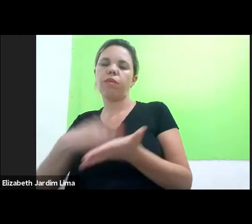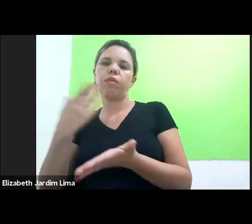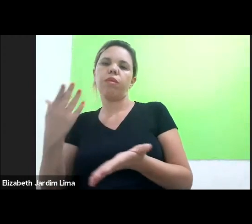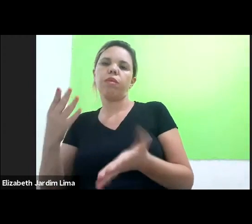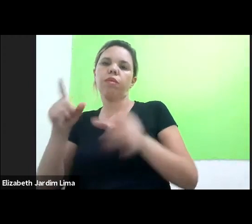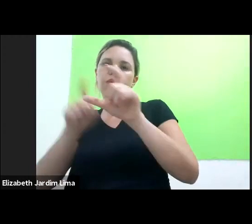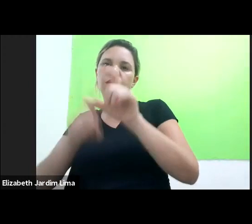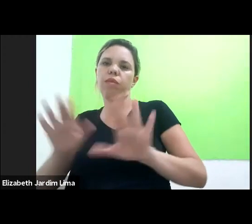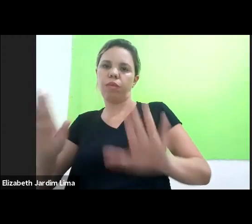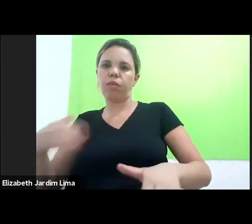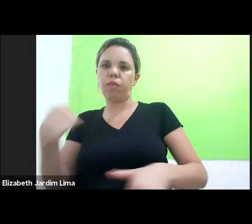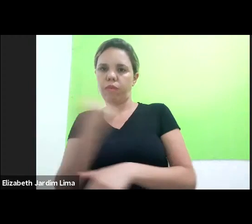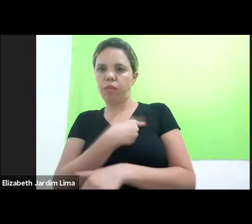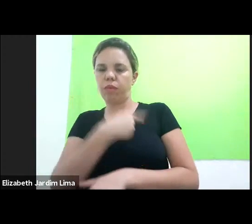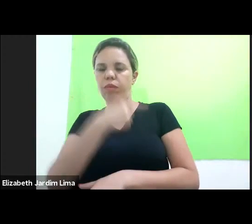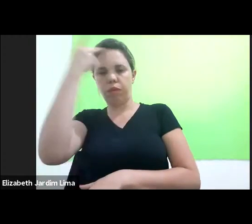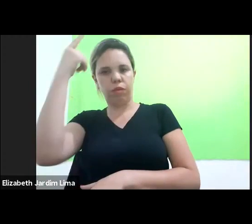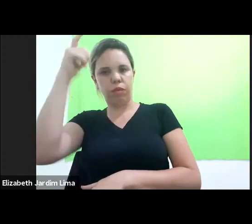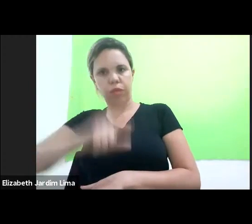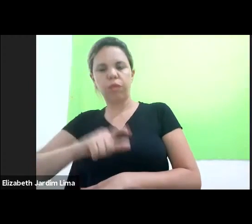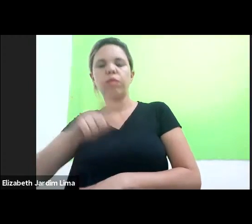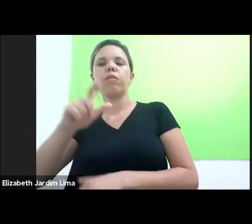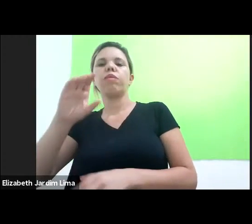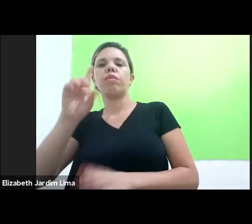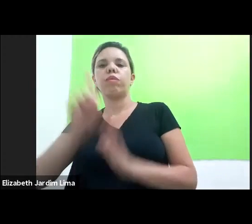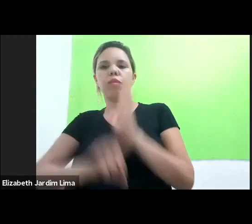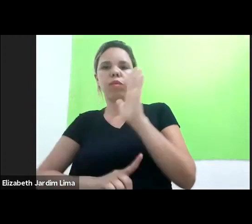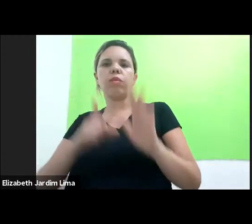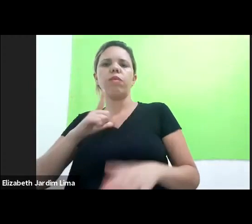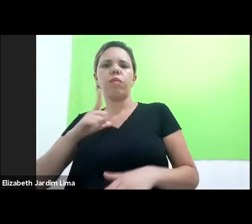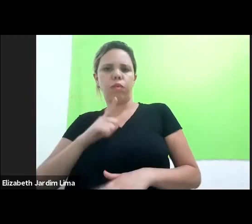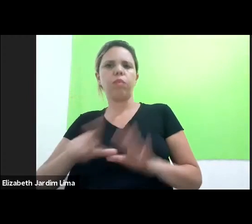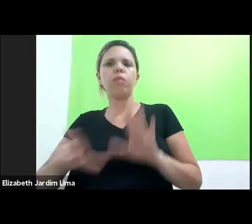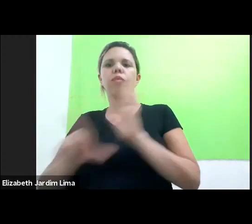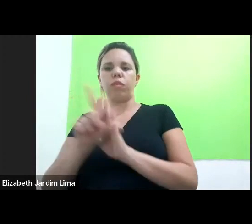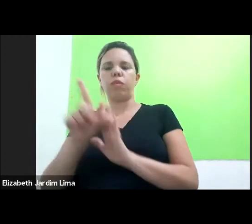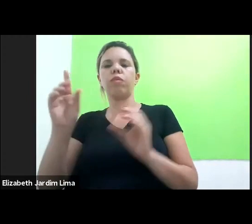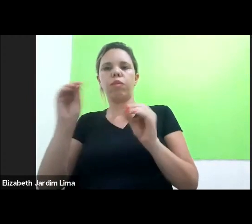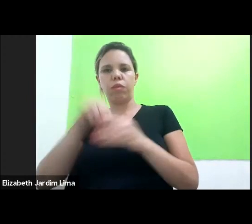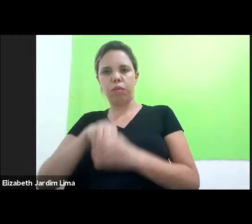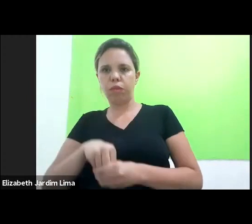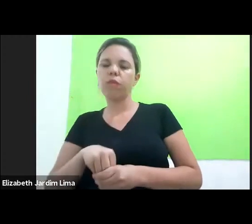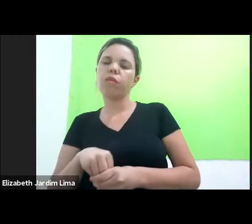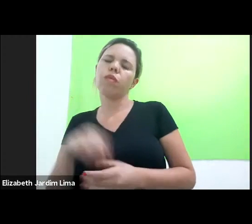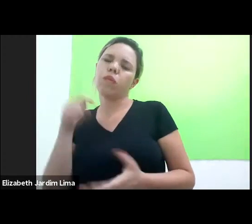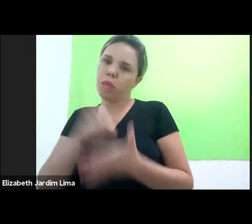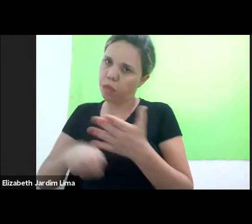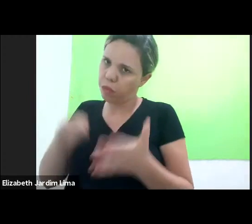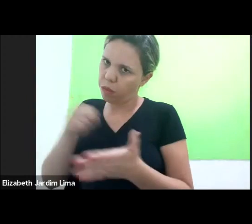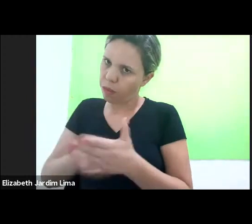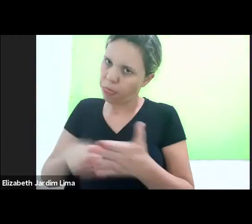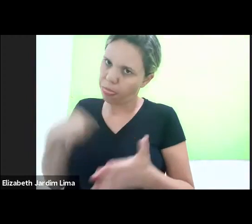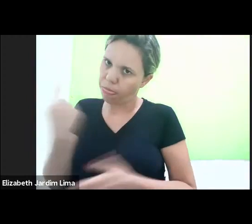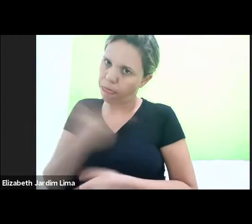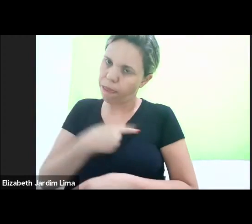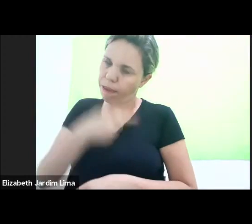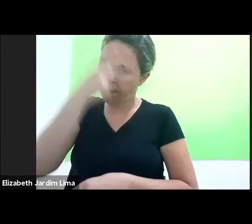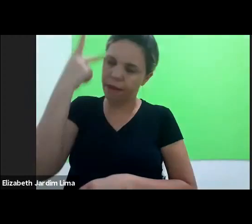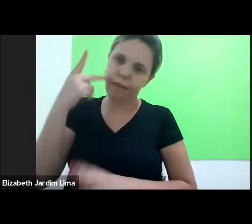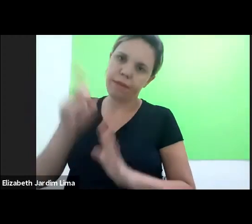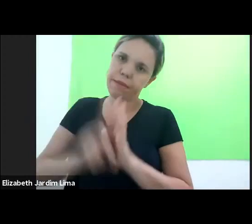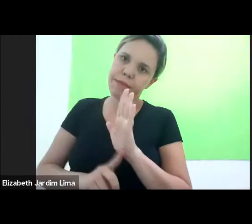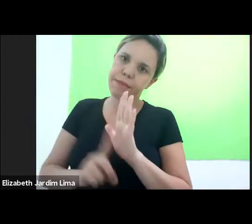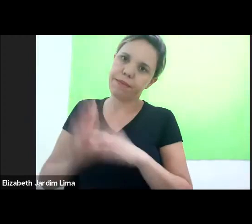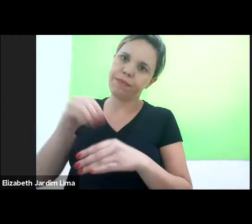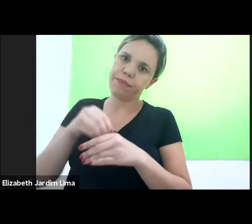nós somos sujeitos de direitos e temos legitimidade para lutarmos por nossos direitos na via